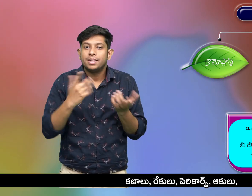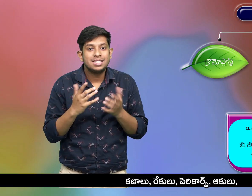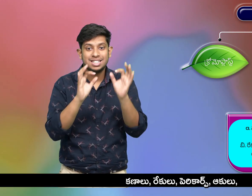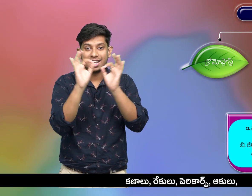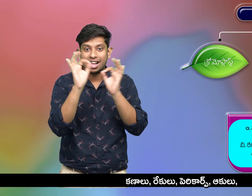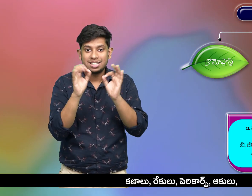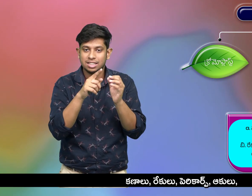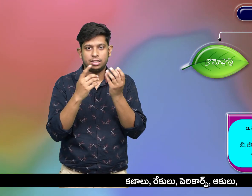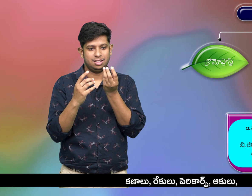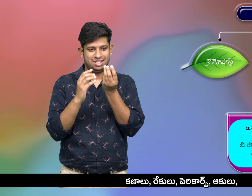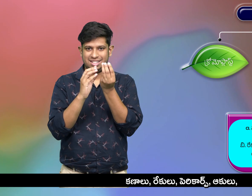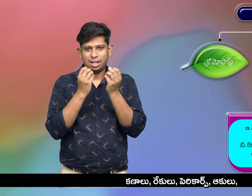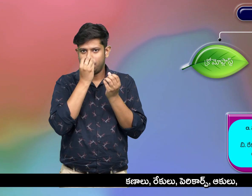రేకులు, పెరికార్ప్, ఆకులు,